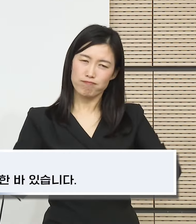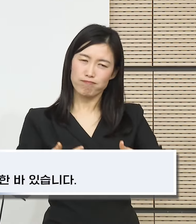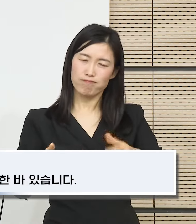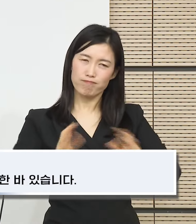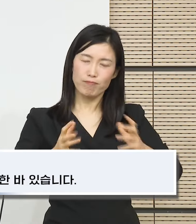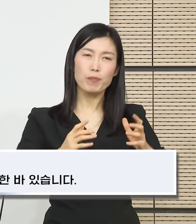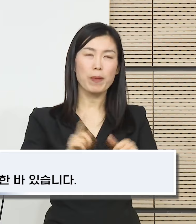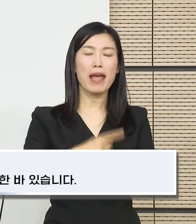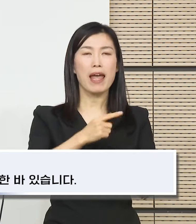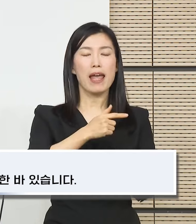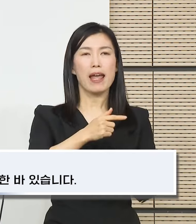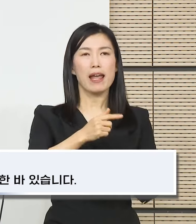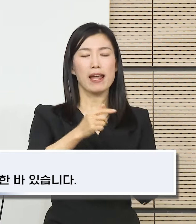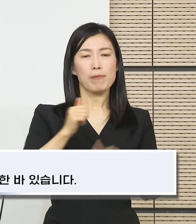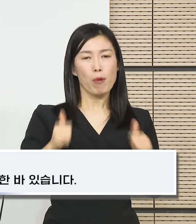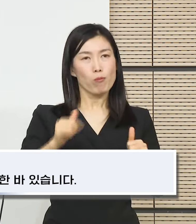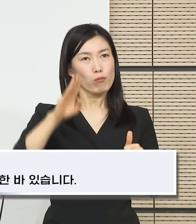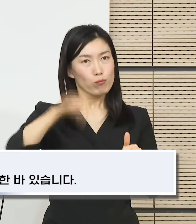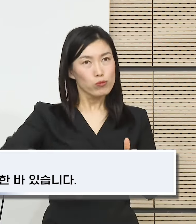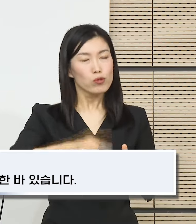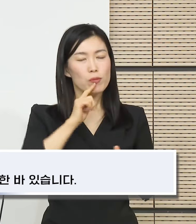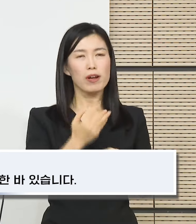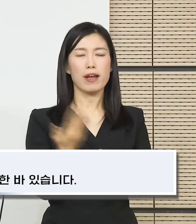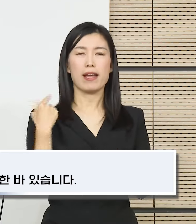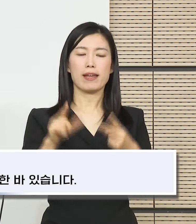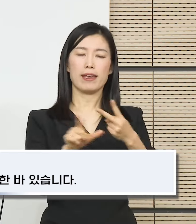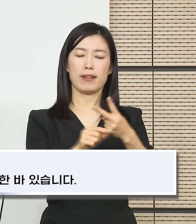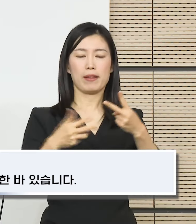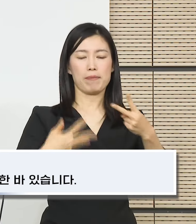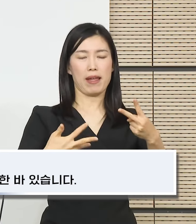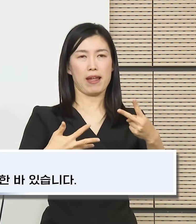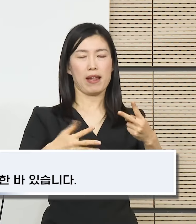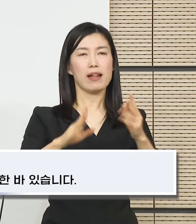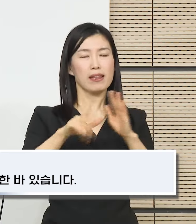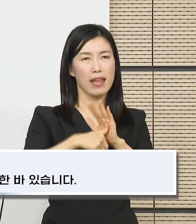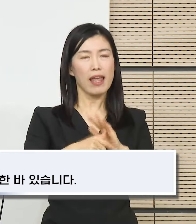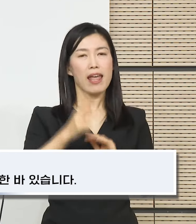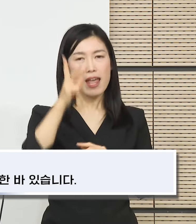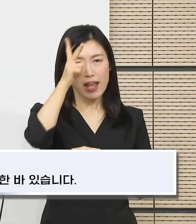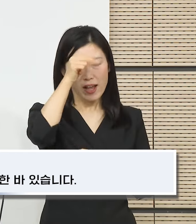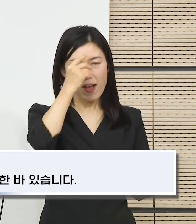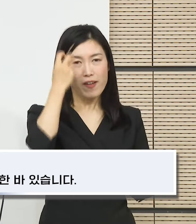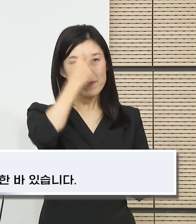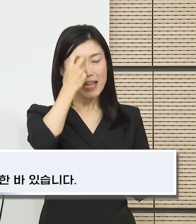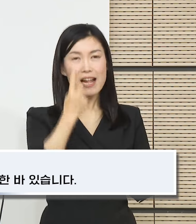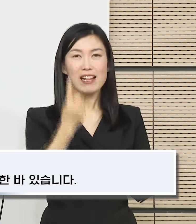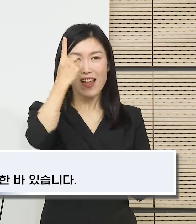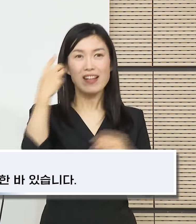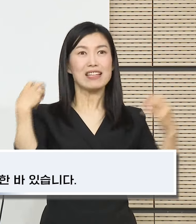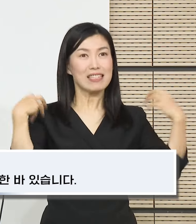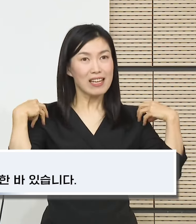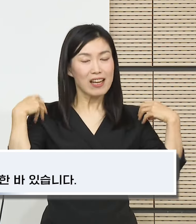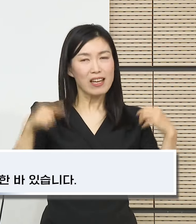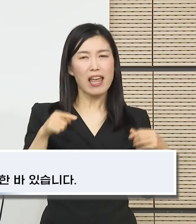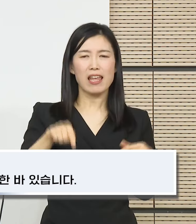8일 대검찰청에 의료사고 사건 수사 및 처리 절차 개선을 지시한 바